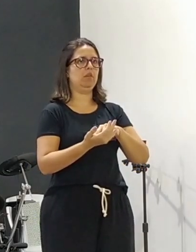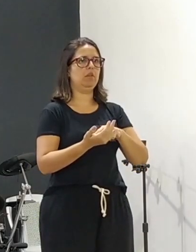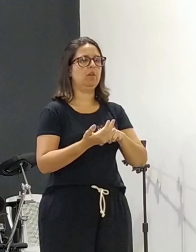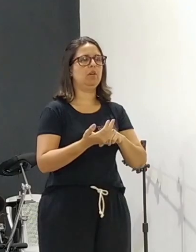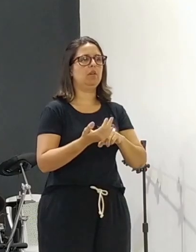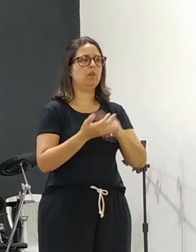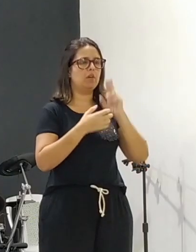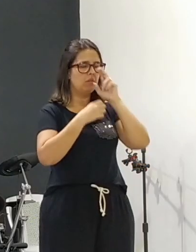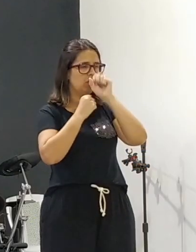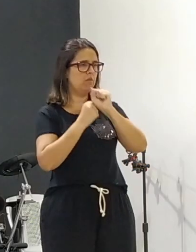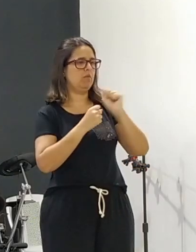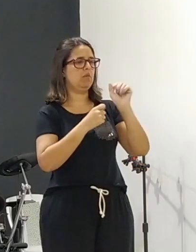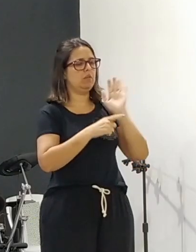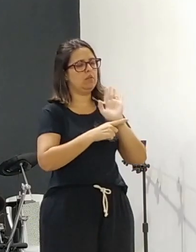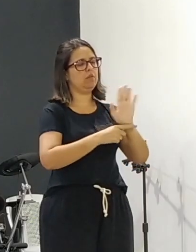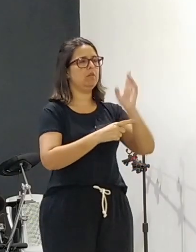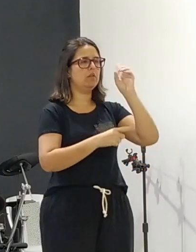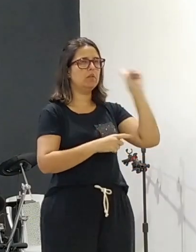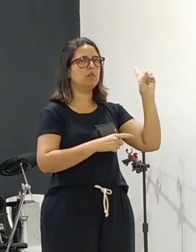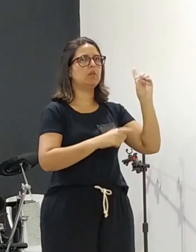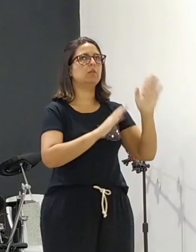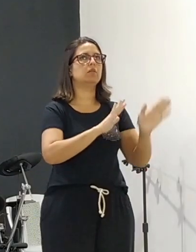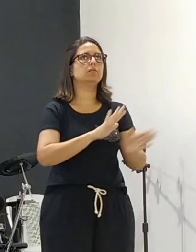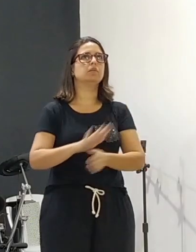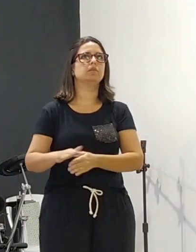versículo 16.